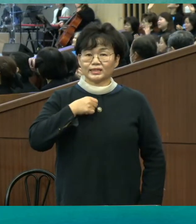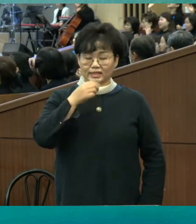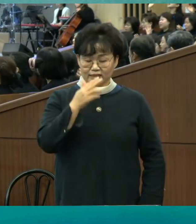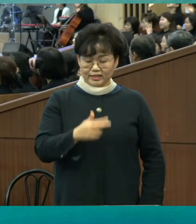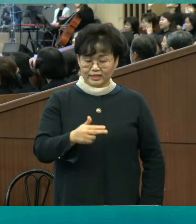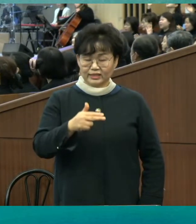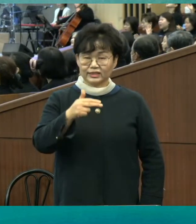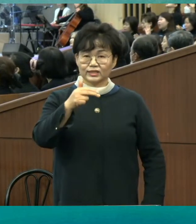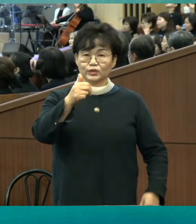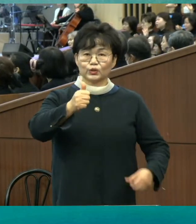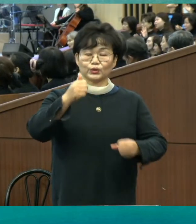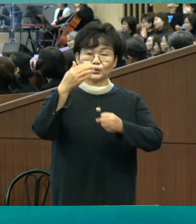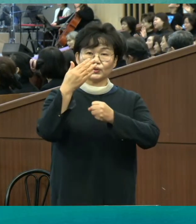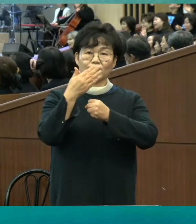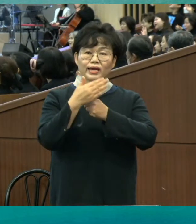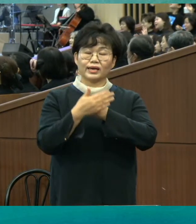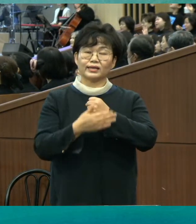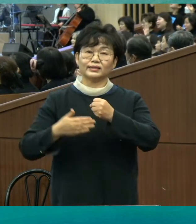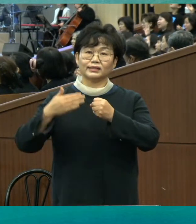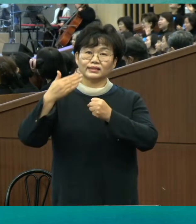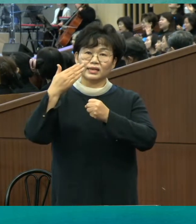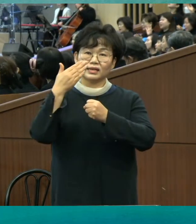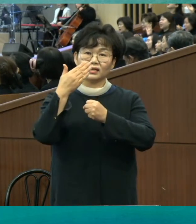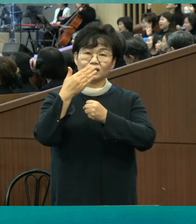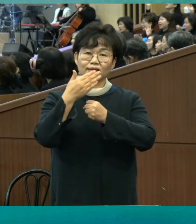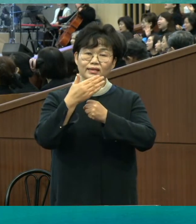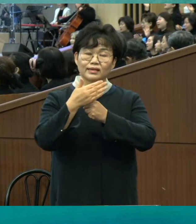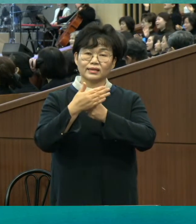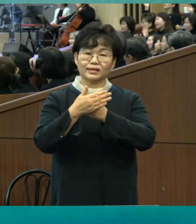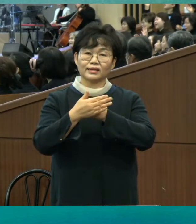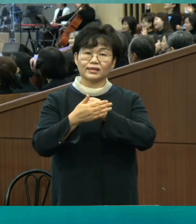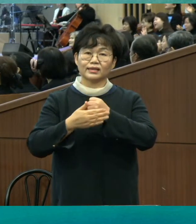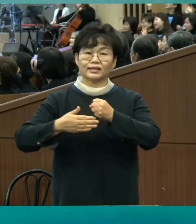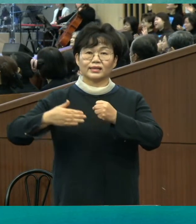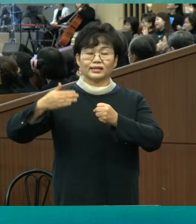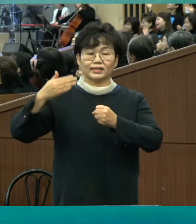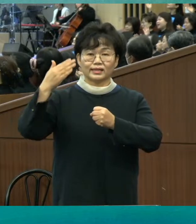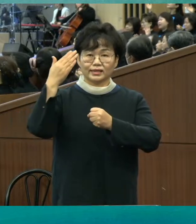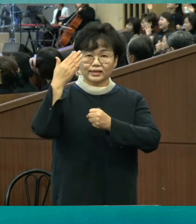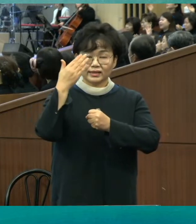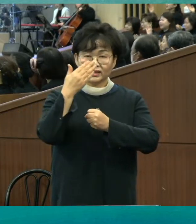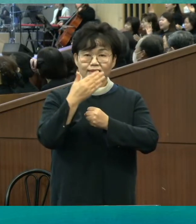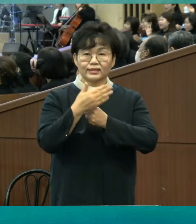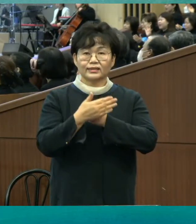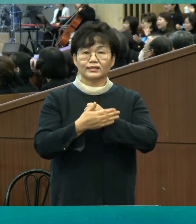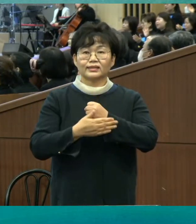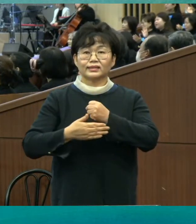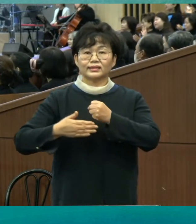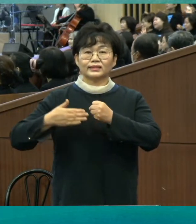신실하신 주의 은혜 은혜로다 주의 은혜